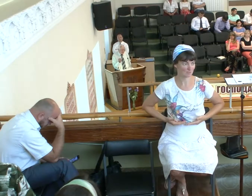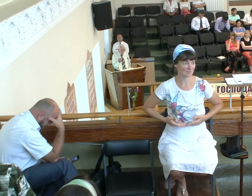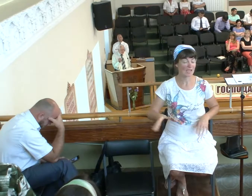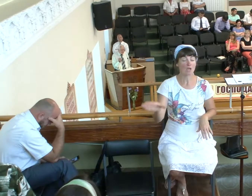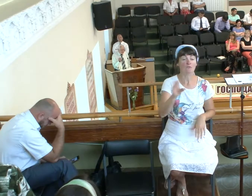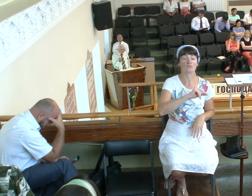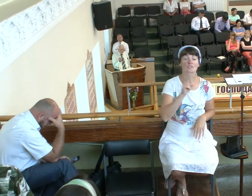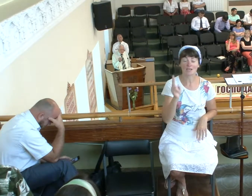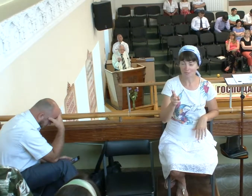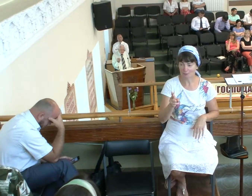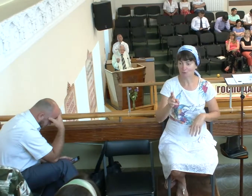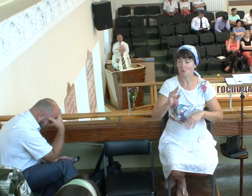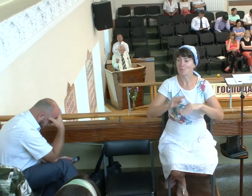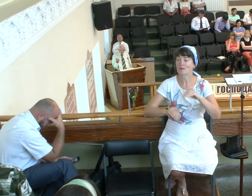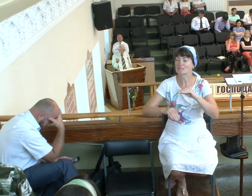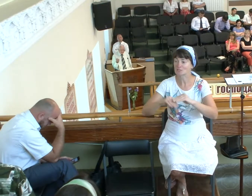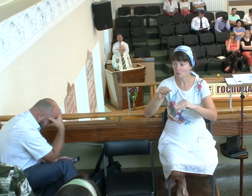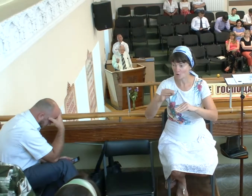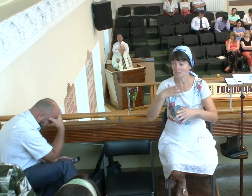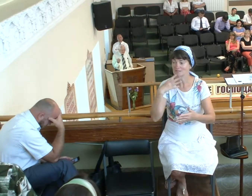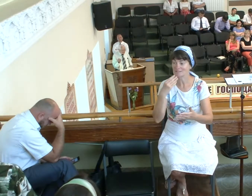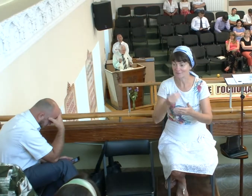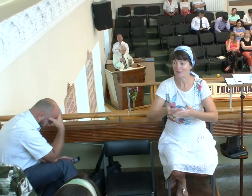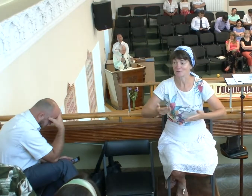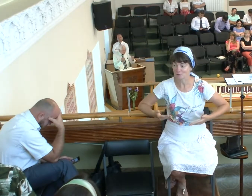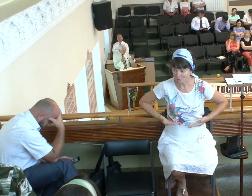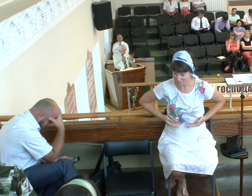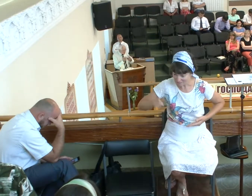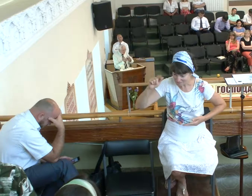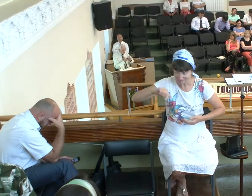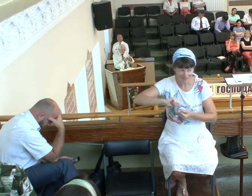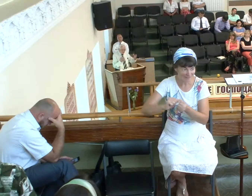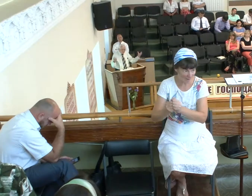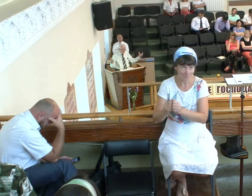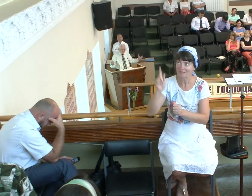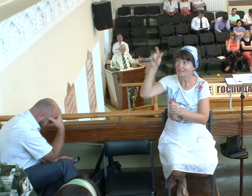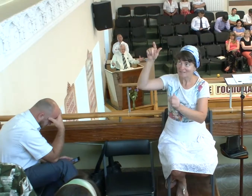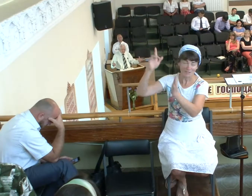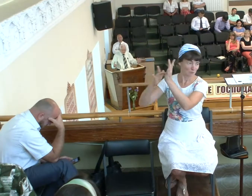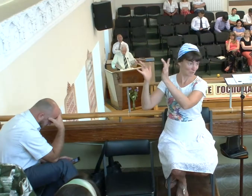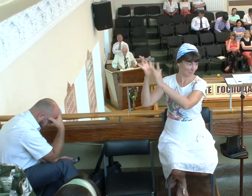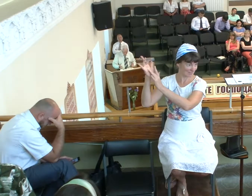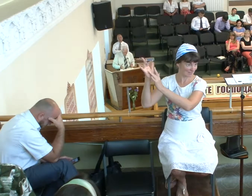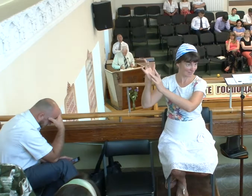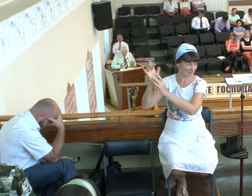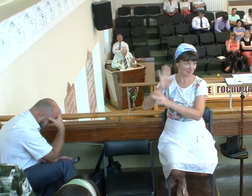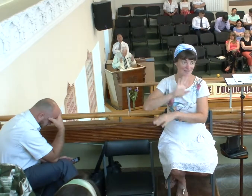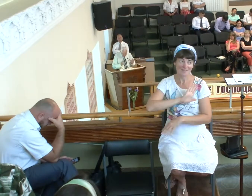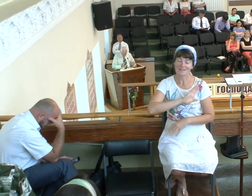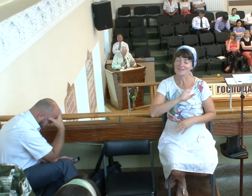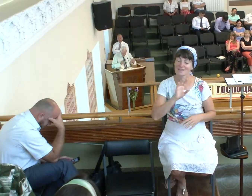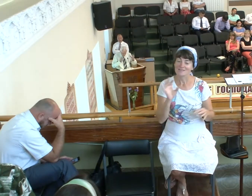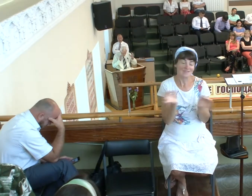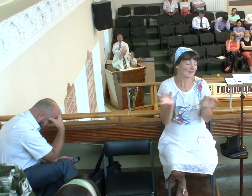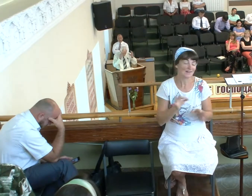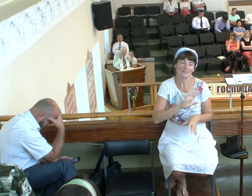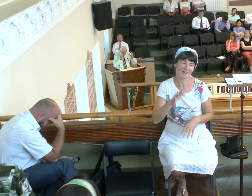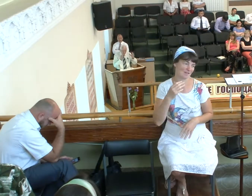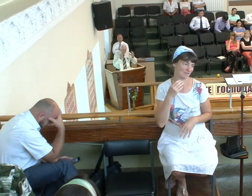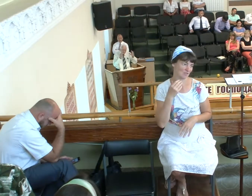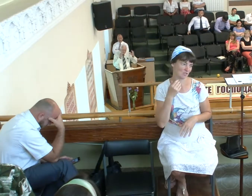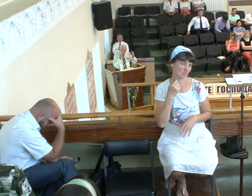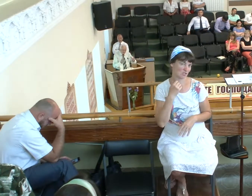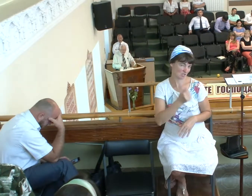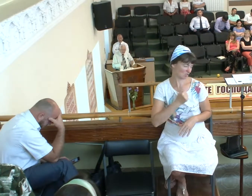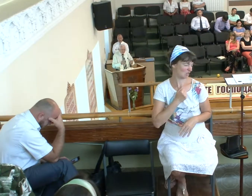Христе, они никогда не жалеют. Я не знал еще, не встречал ни одного человека, который действительно построил свою